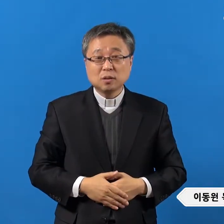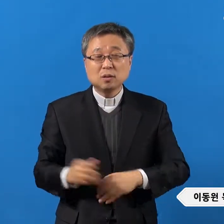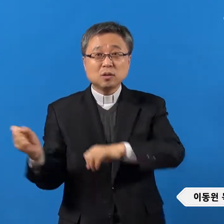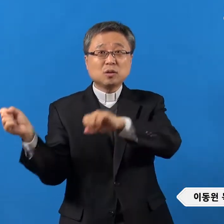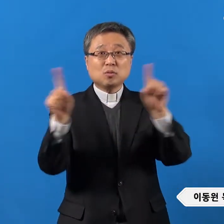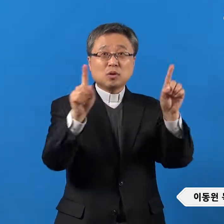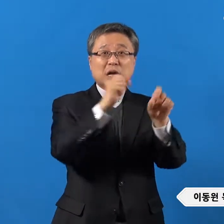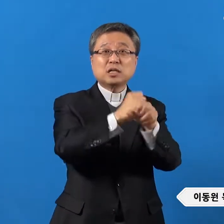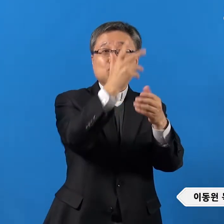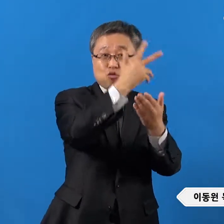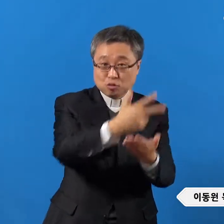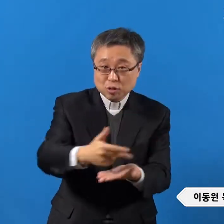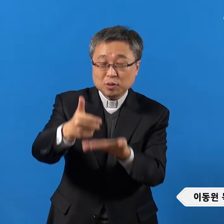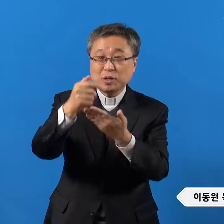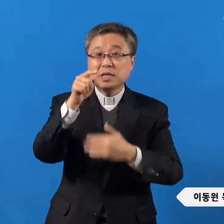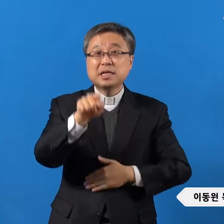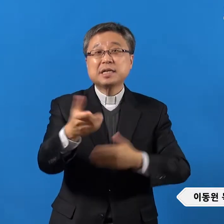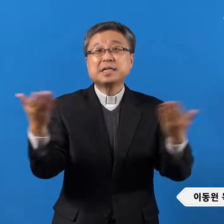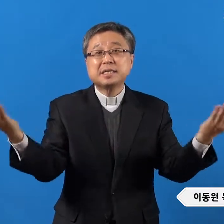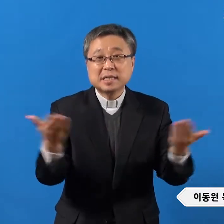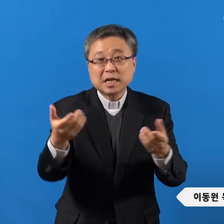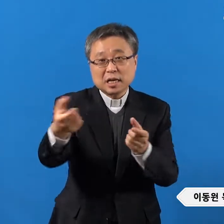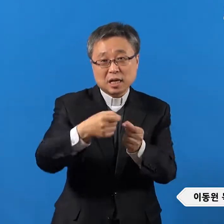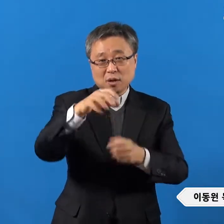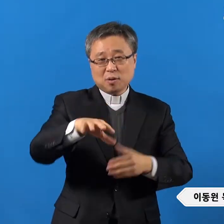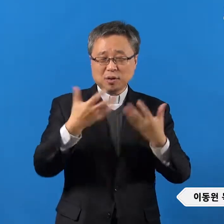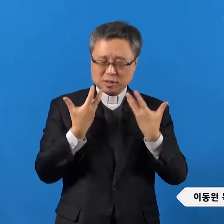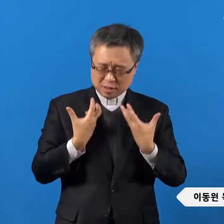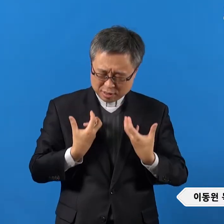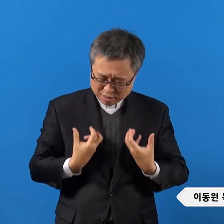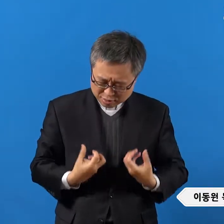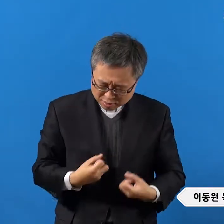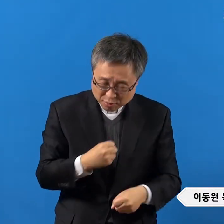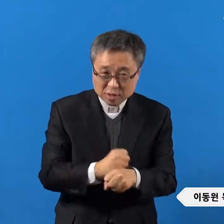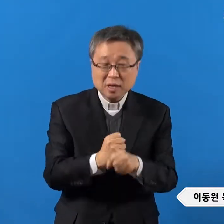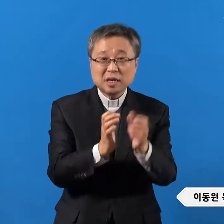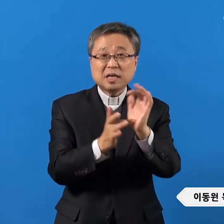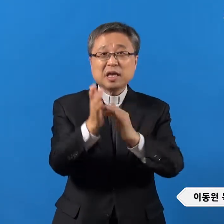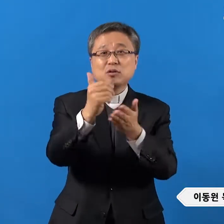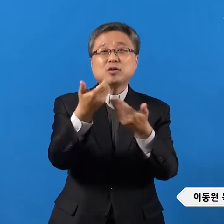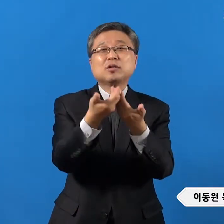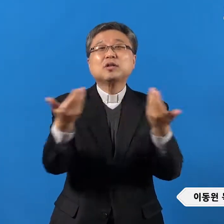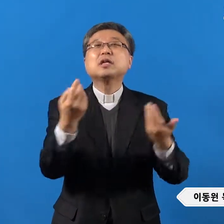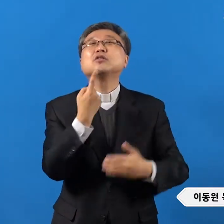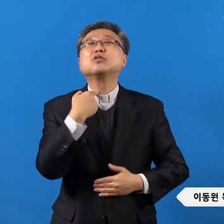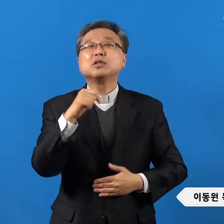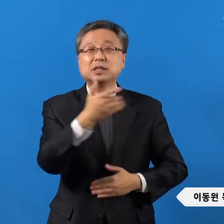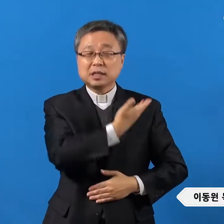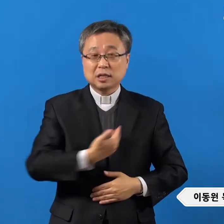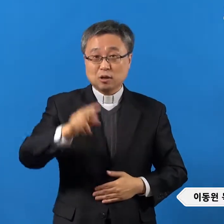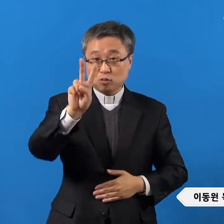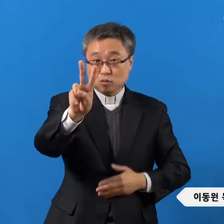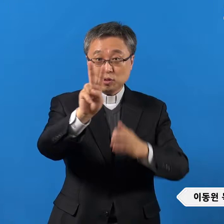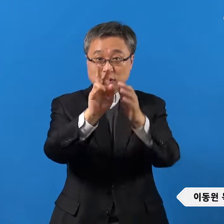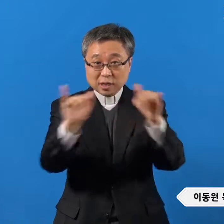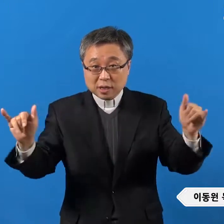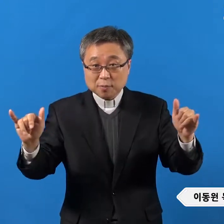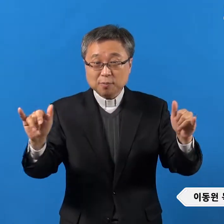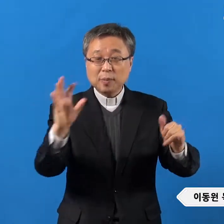부활하신 주님이 이 사건 앞에 실망하고 그를 떠났던 제자 두 사람, 이 제자 둘이 엠마오의 길을